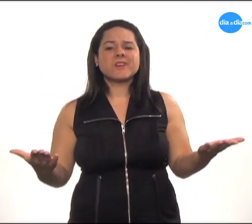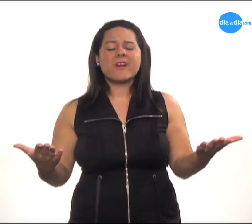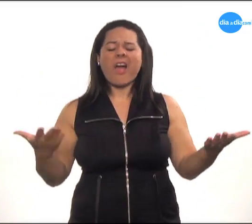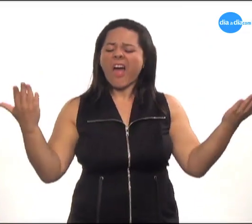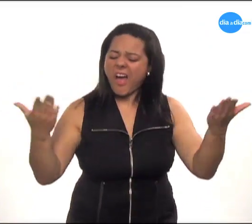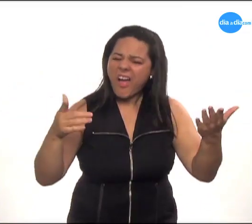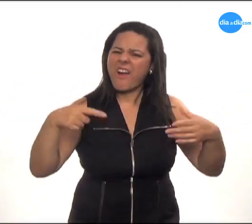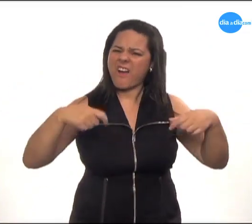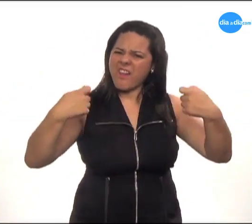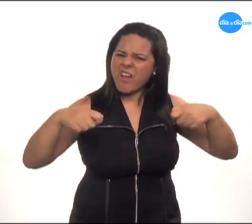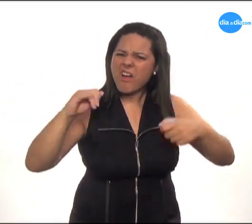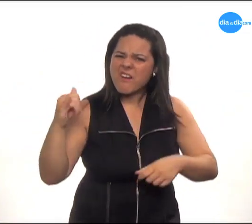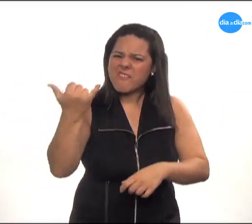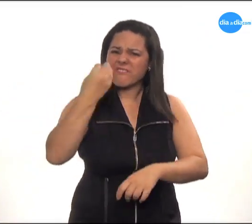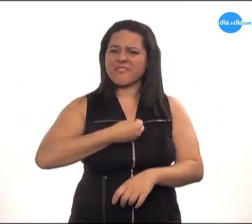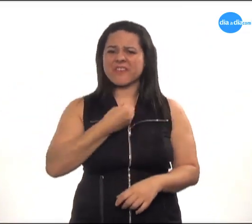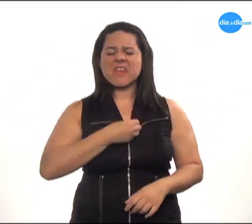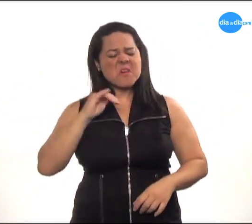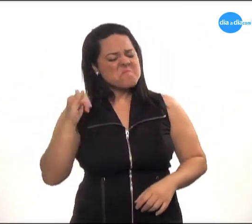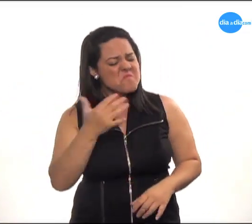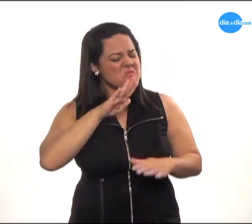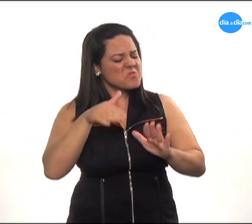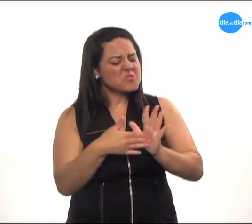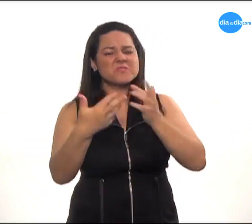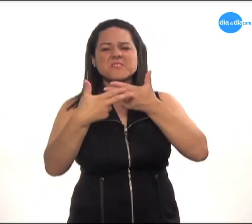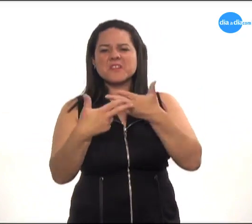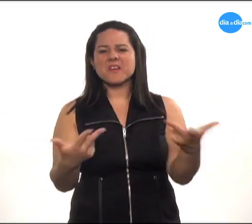Desfruta a vida agora, curte tudo que você pode.